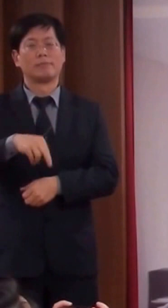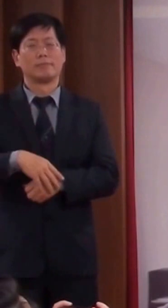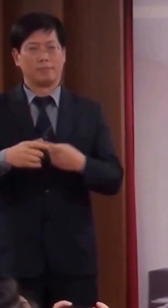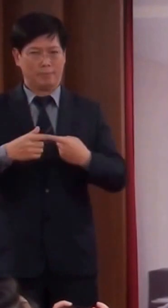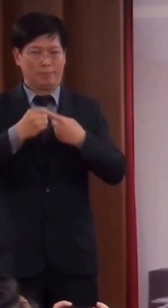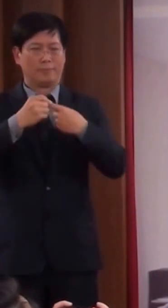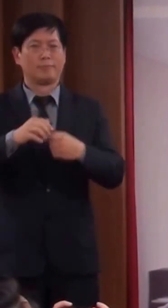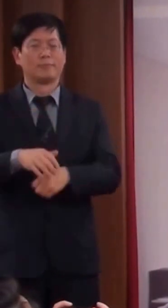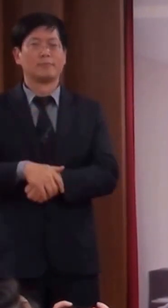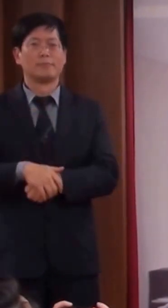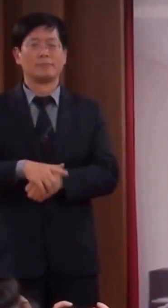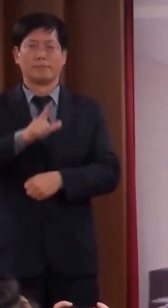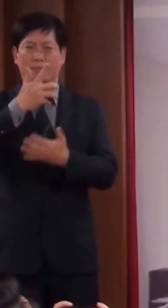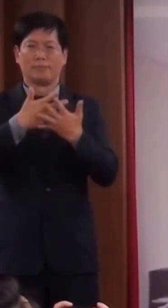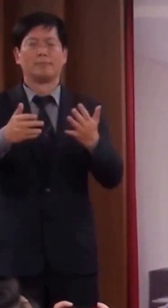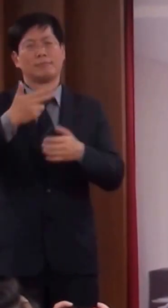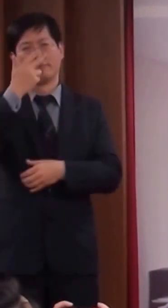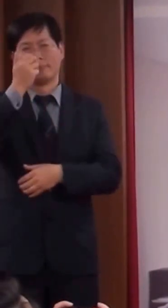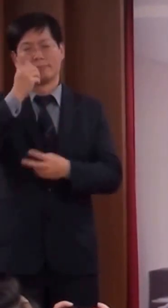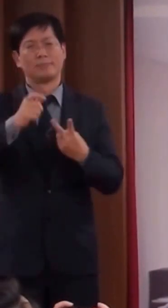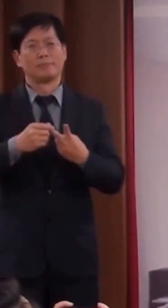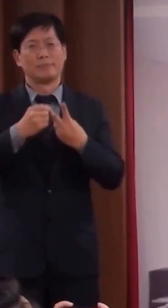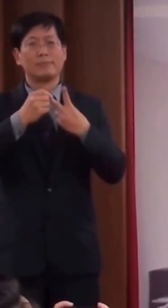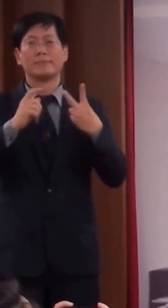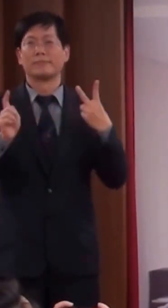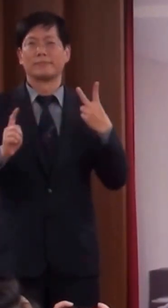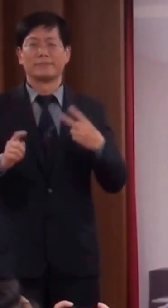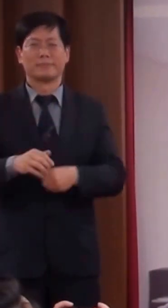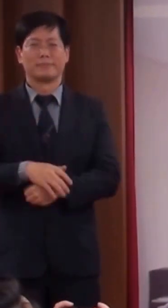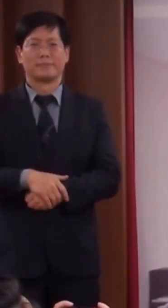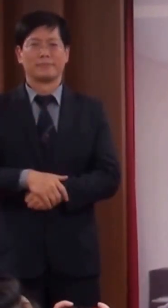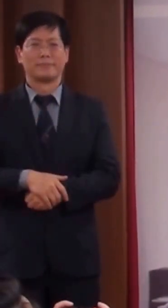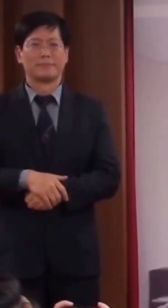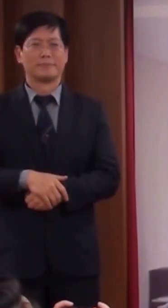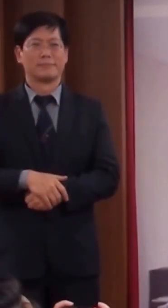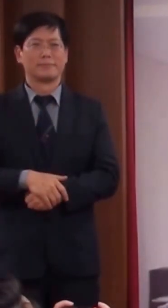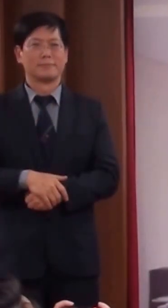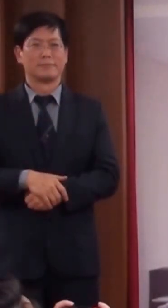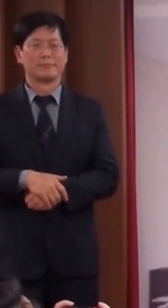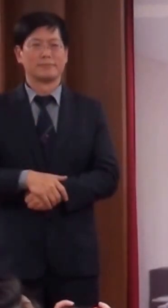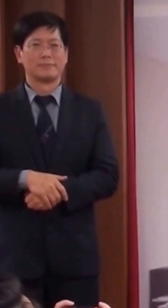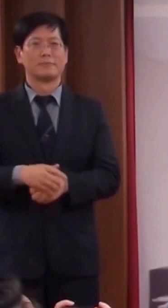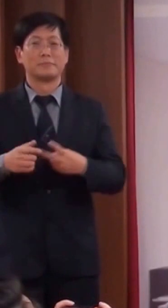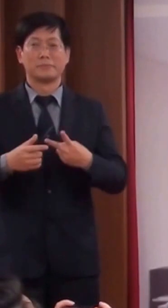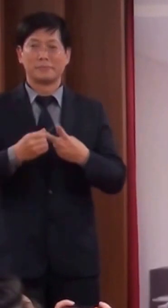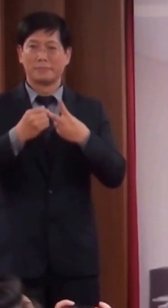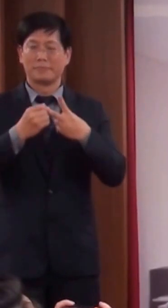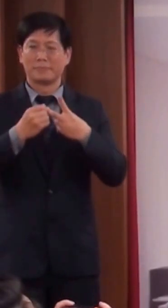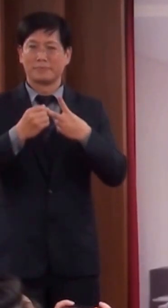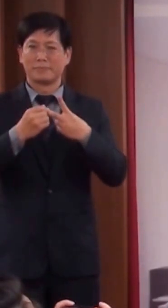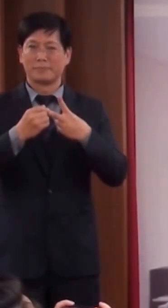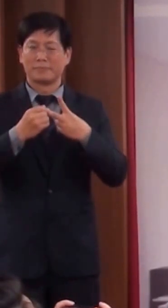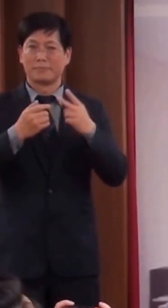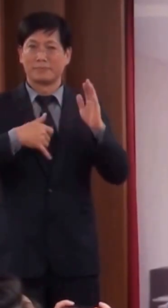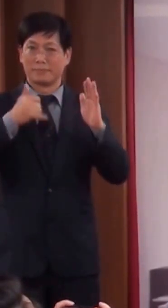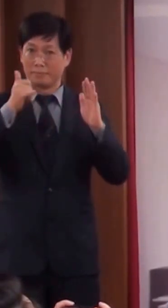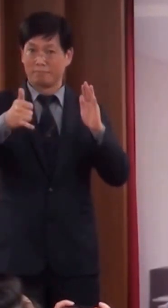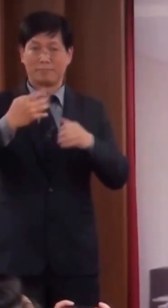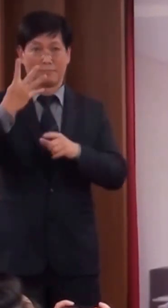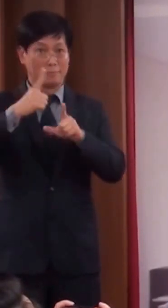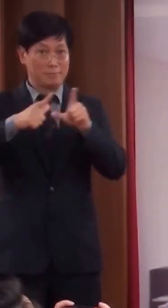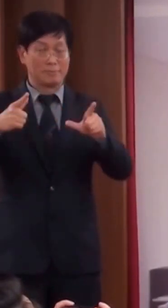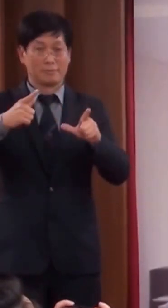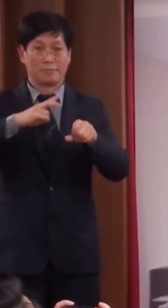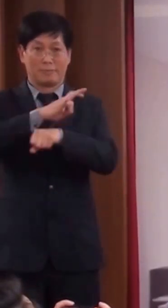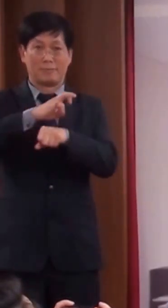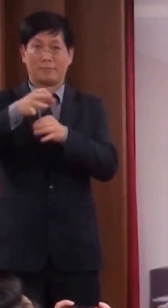是第一招。 上网， 好， 很方便。 第二招是， 第二招呢，就是到四大便